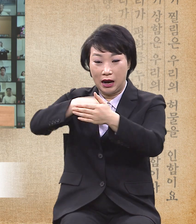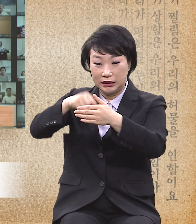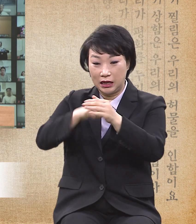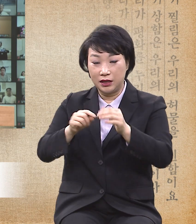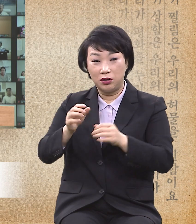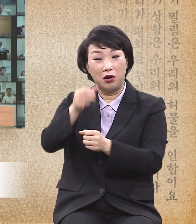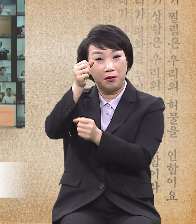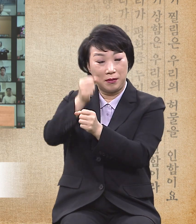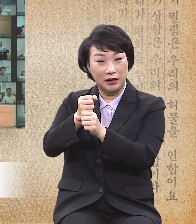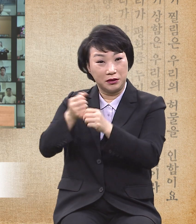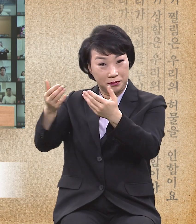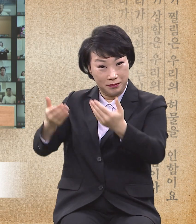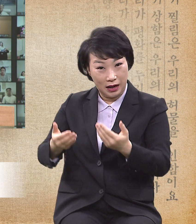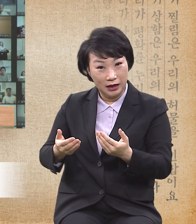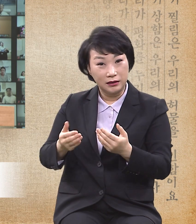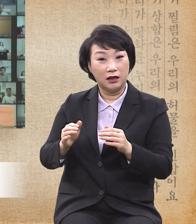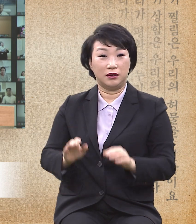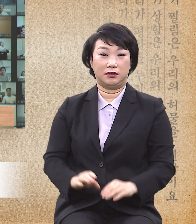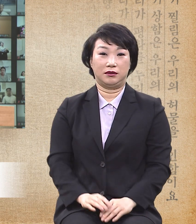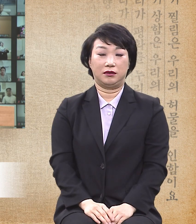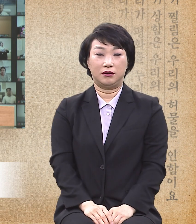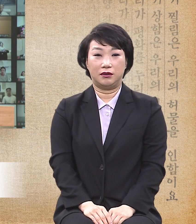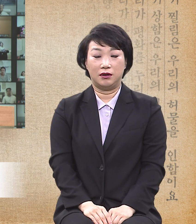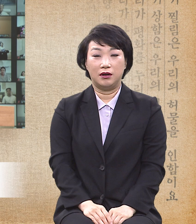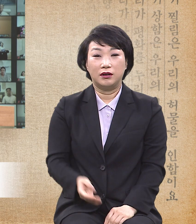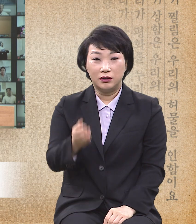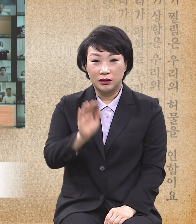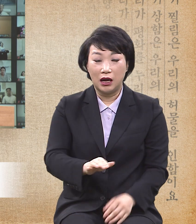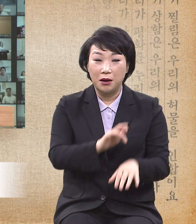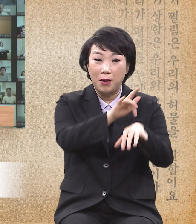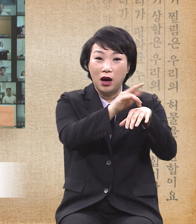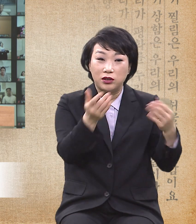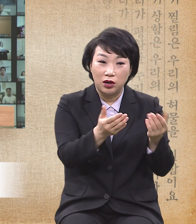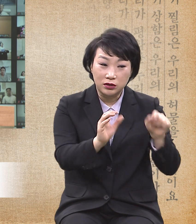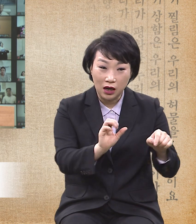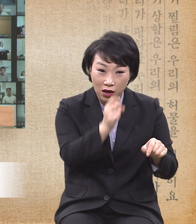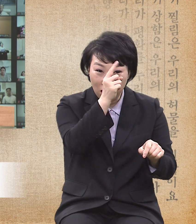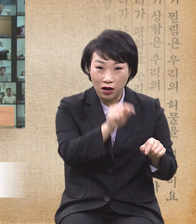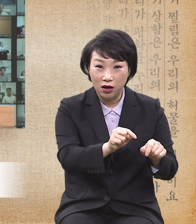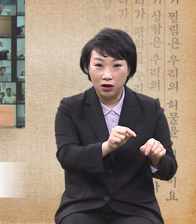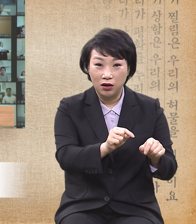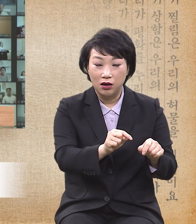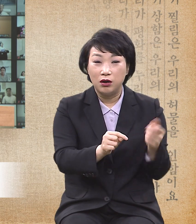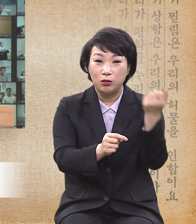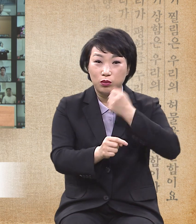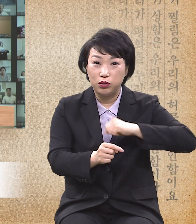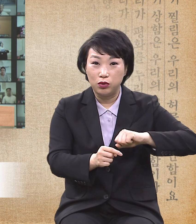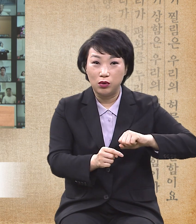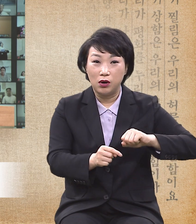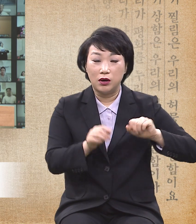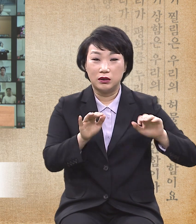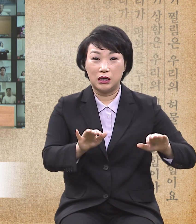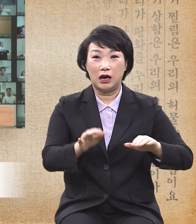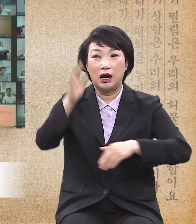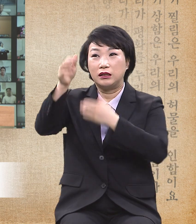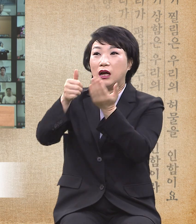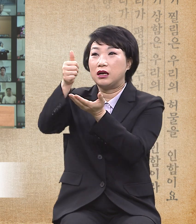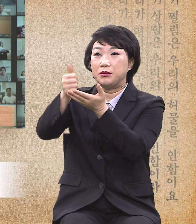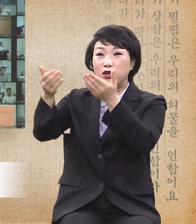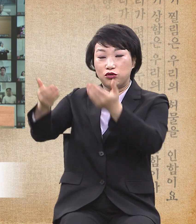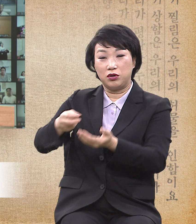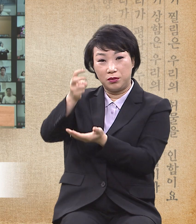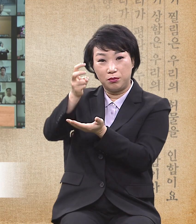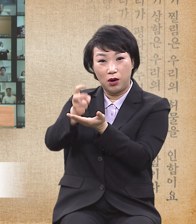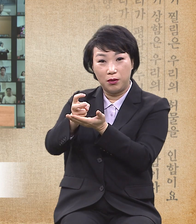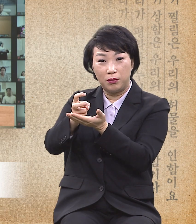안에서 지음 받았을지라도 마귀의 괴계에 의해서 불순종해서 하나님께 주신